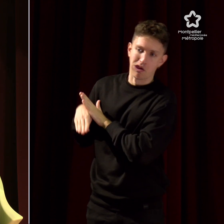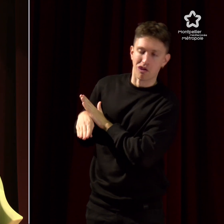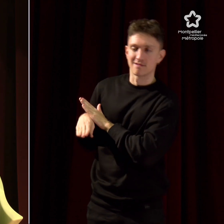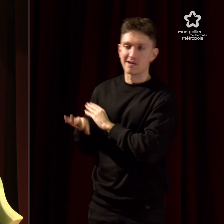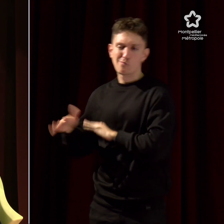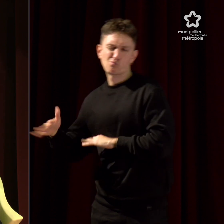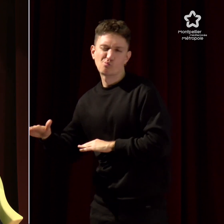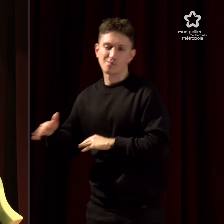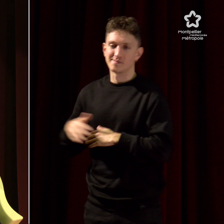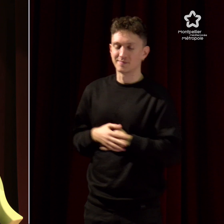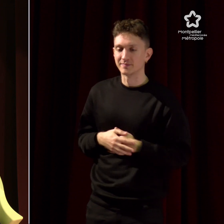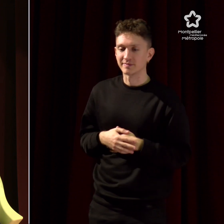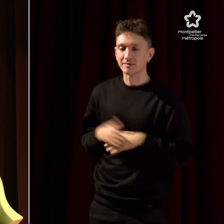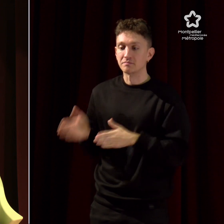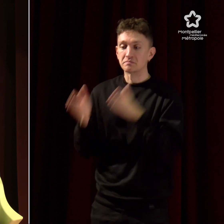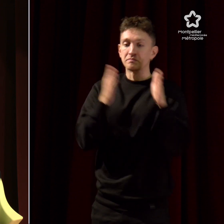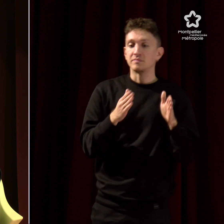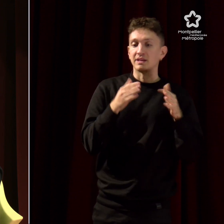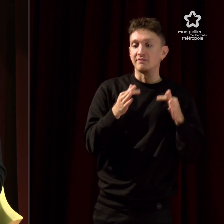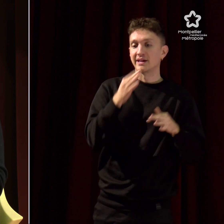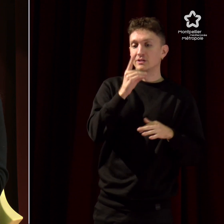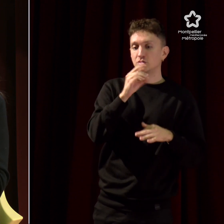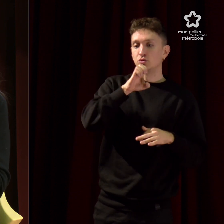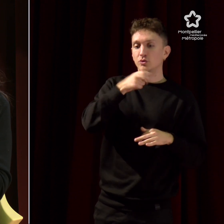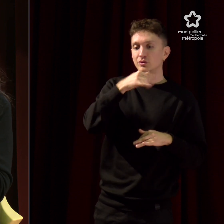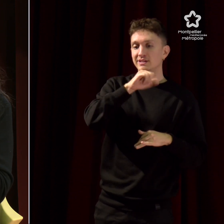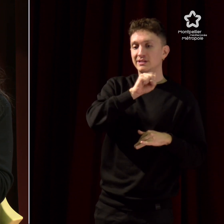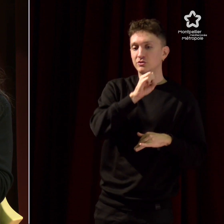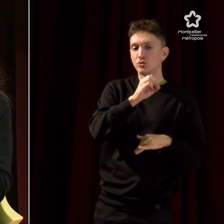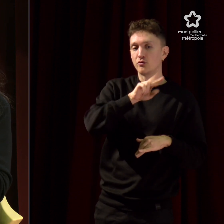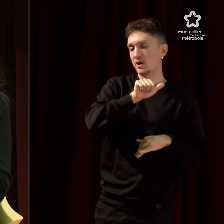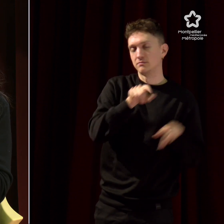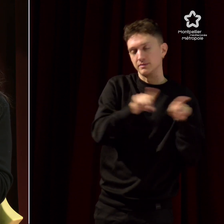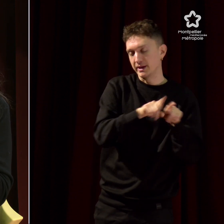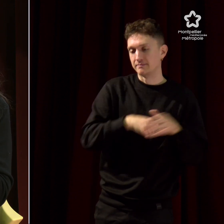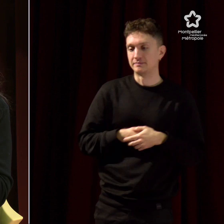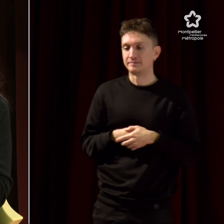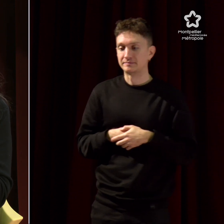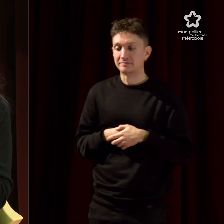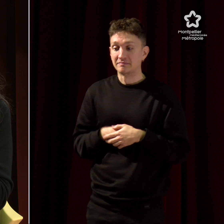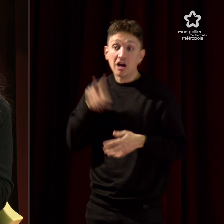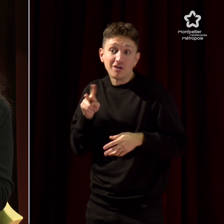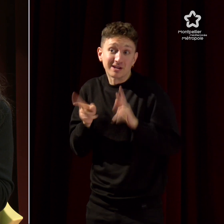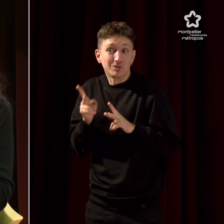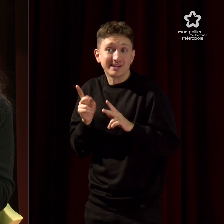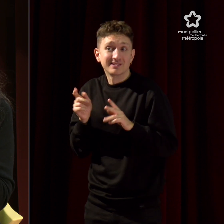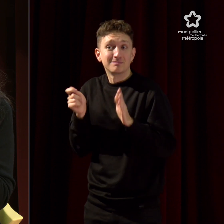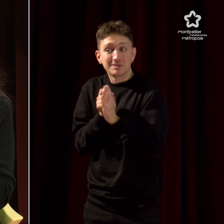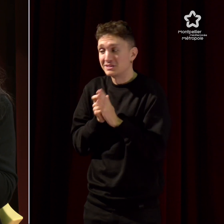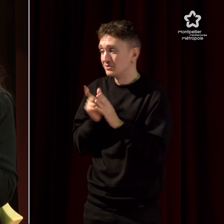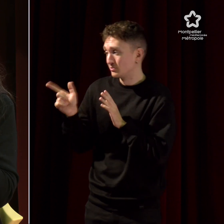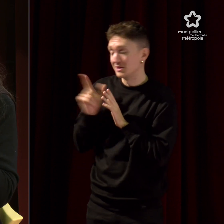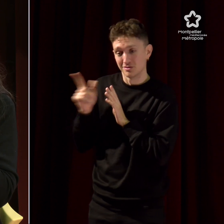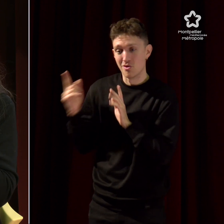top, quoi. Et Denisova, un peu pareil. Maintenant, la rencontre avec Sapiens, elle a peut-être accéléré ce